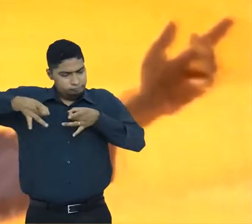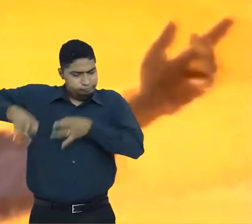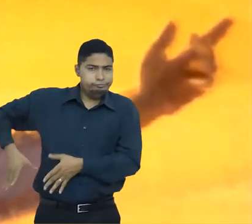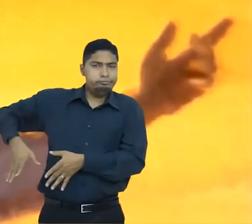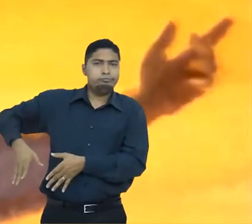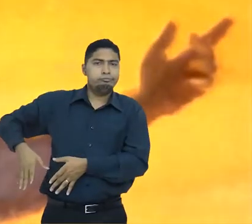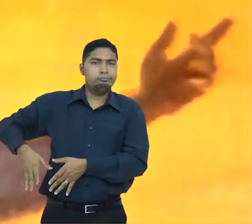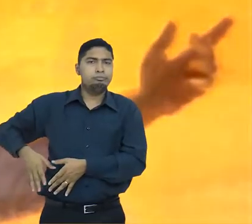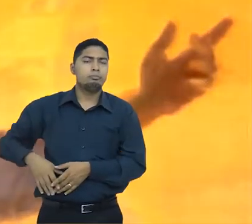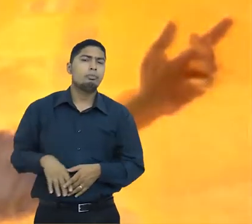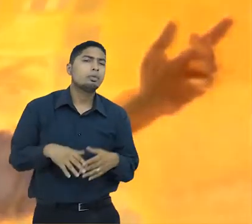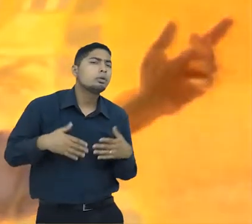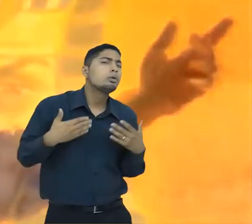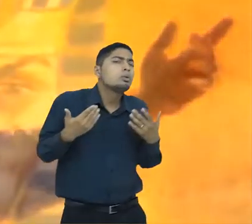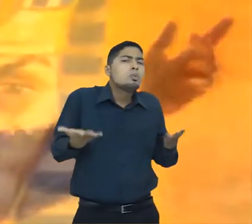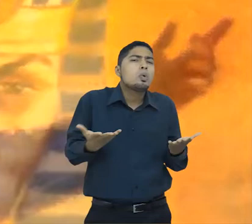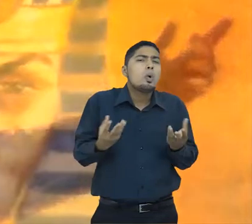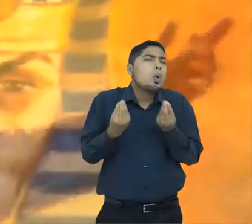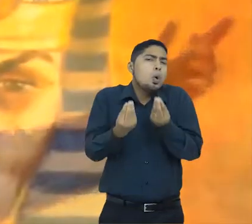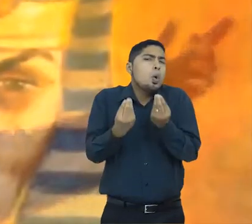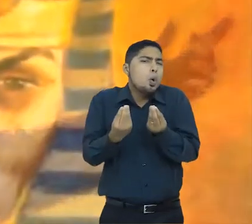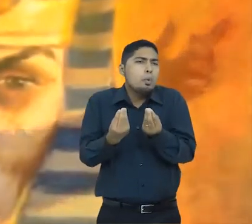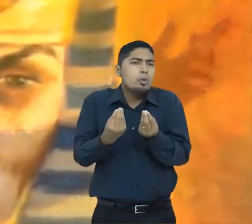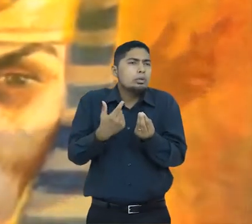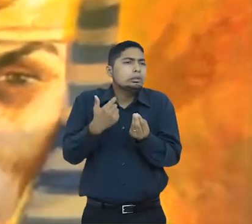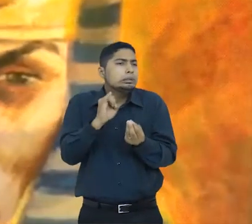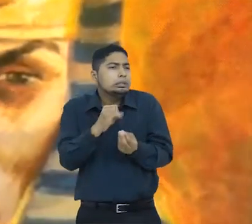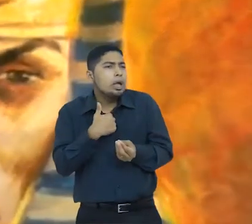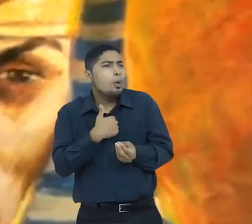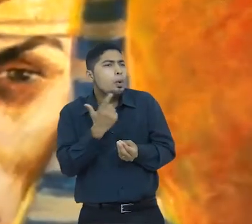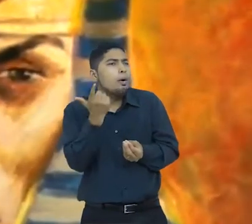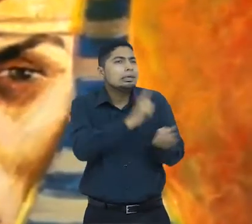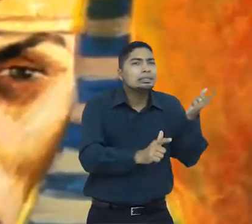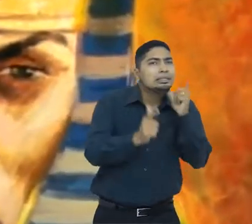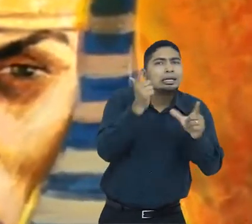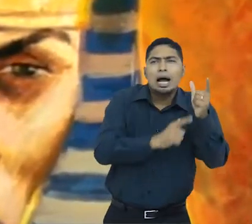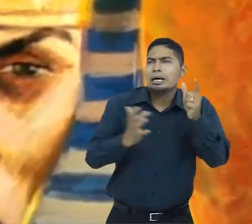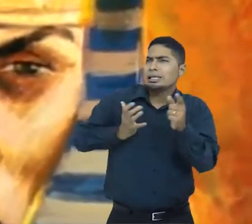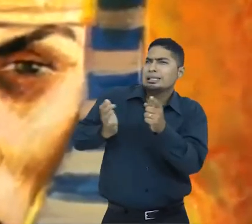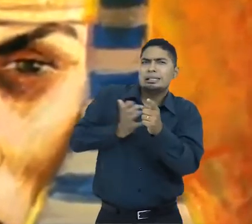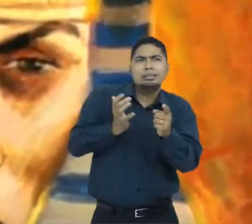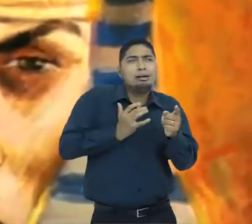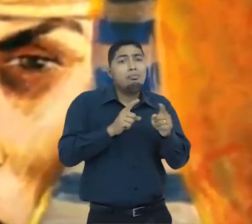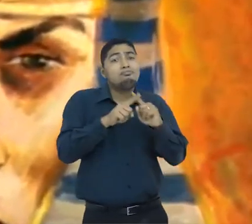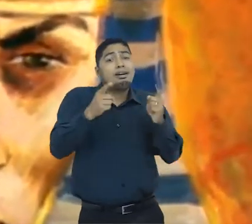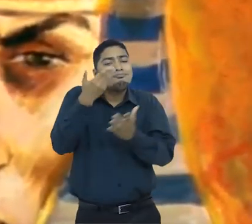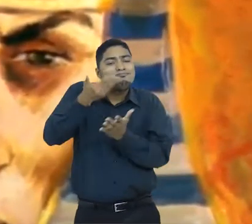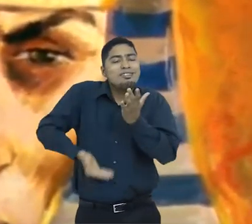mesmo. Qual é a vantagem se uma pessoa conseguir muitas riquezas neste mundo, mas perder a sua alma?